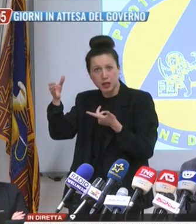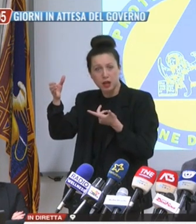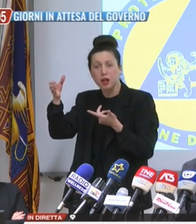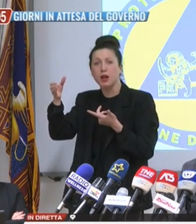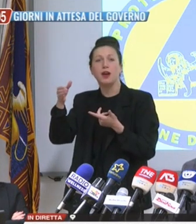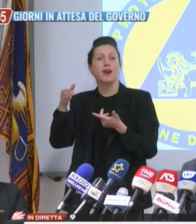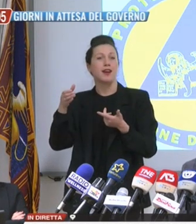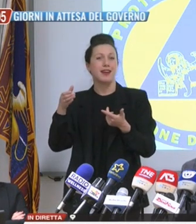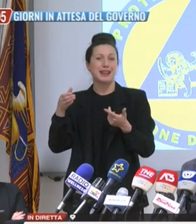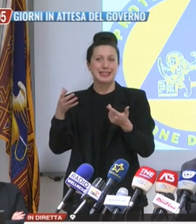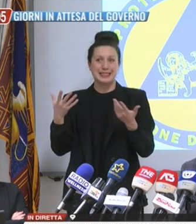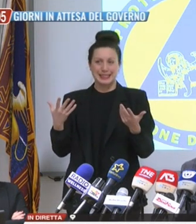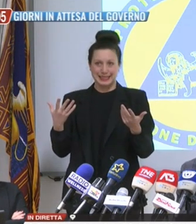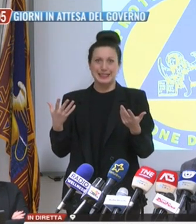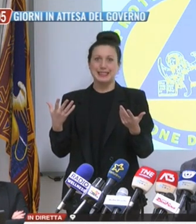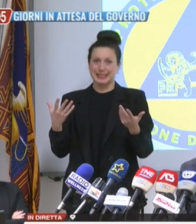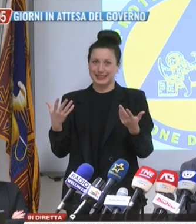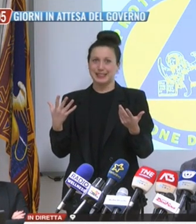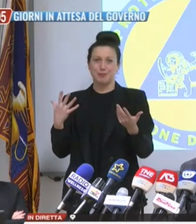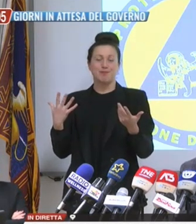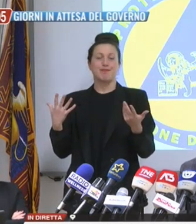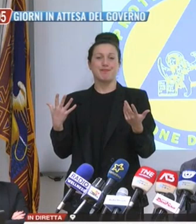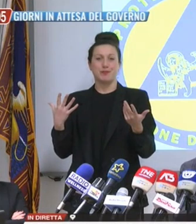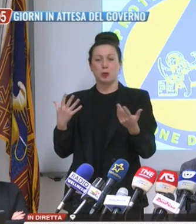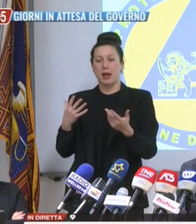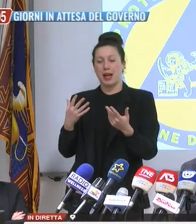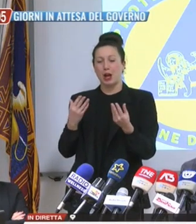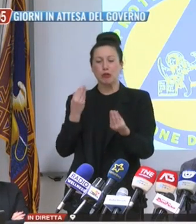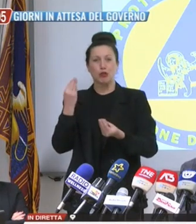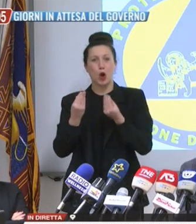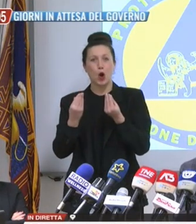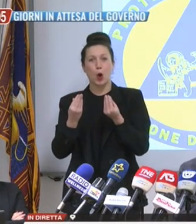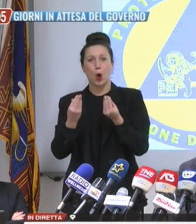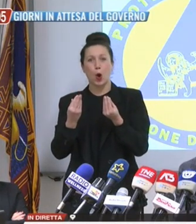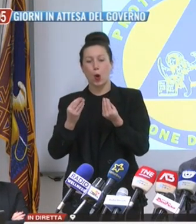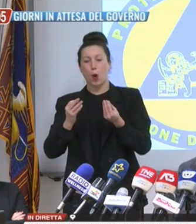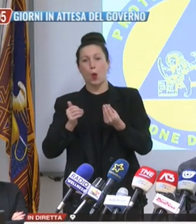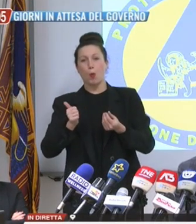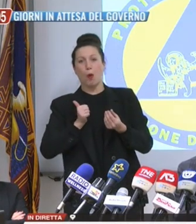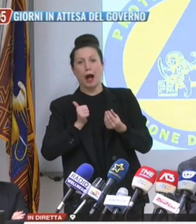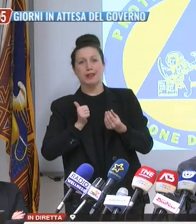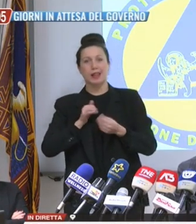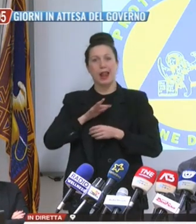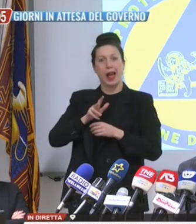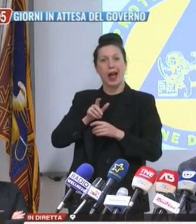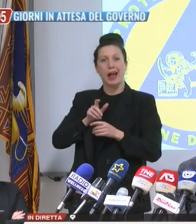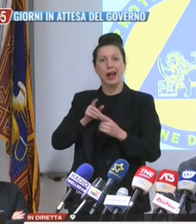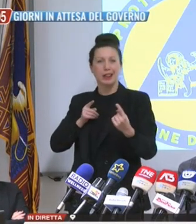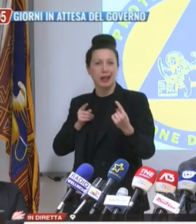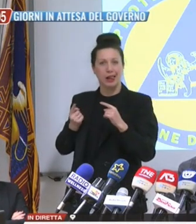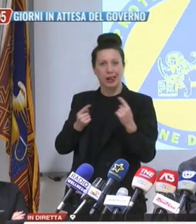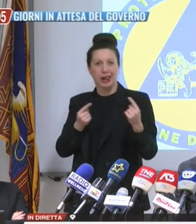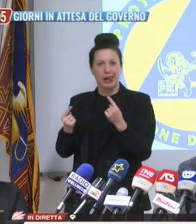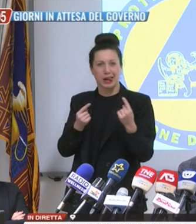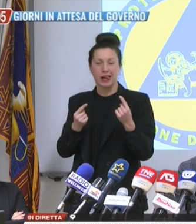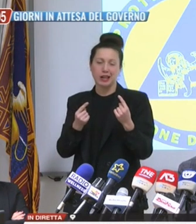io mi rifiuto di fare la guardia su sta partita. Penso che dopo 12 mesi di ragionamenti che abbiamo